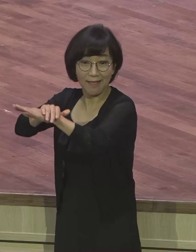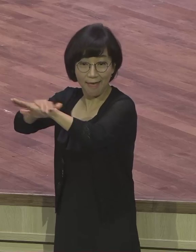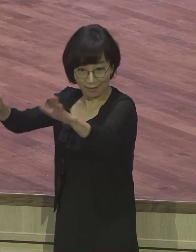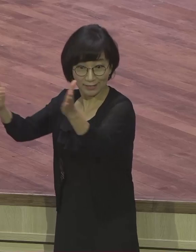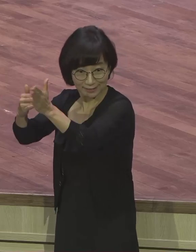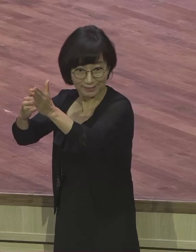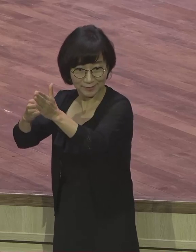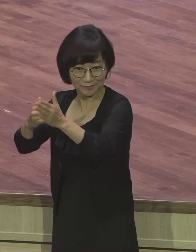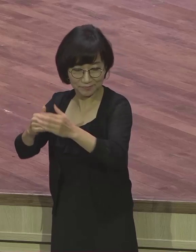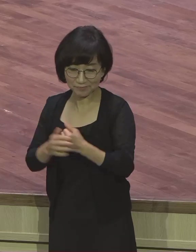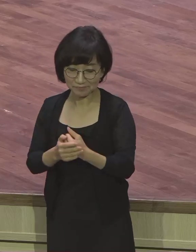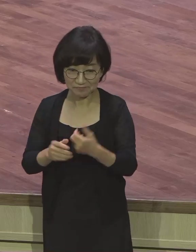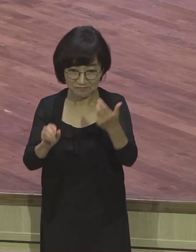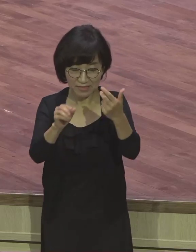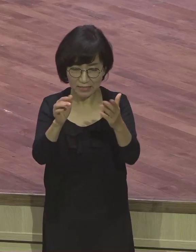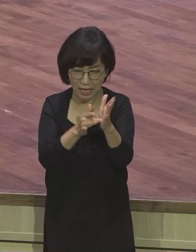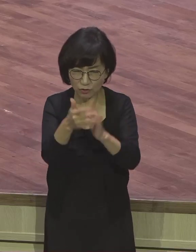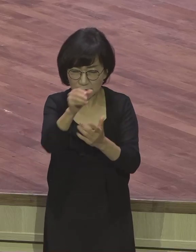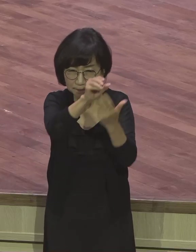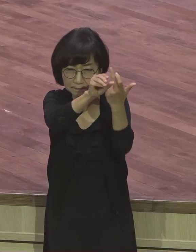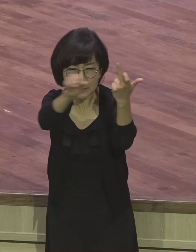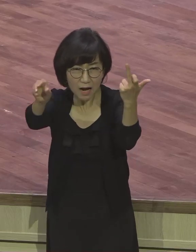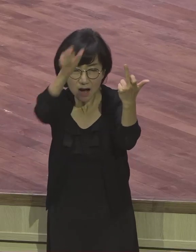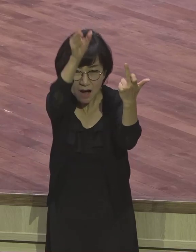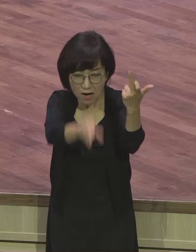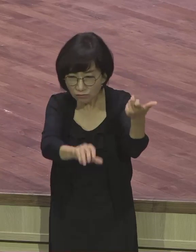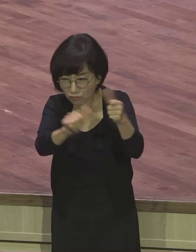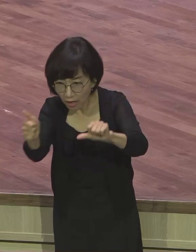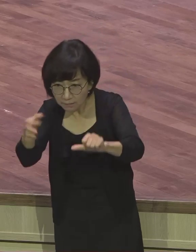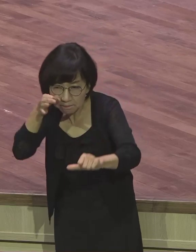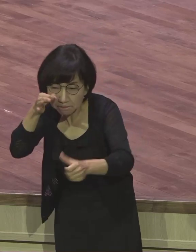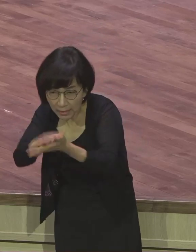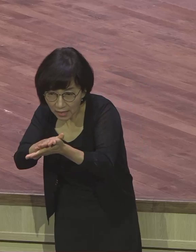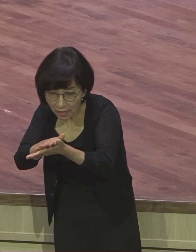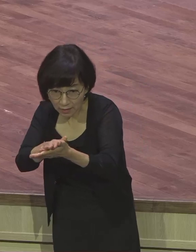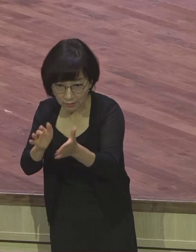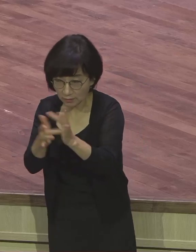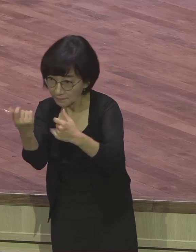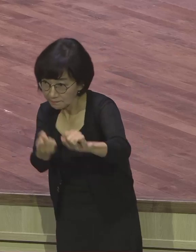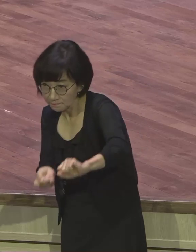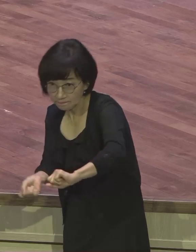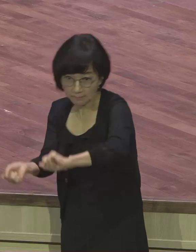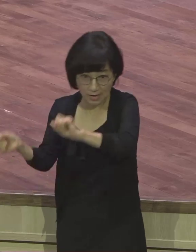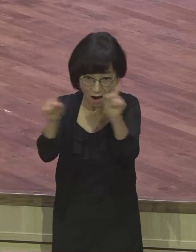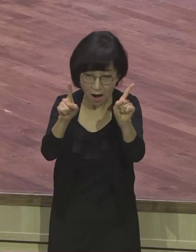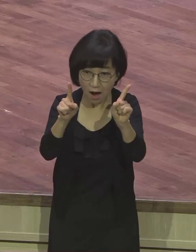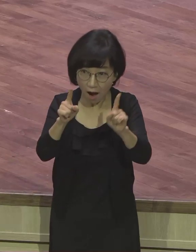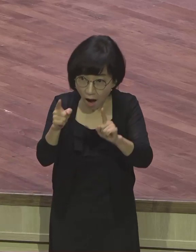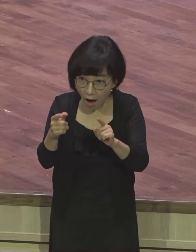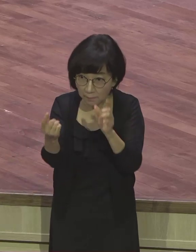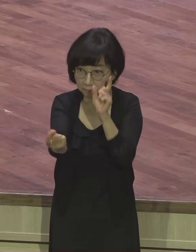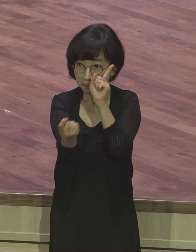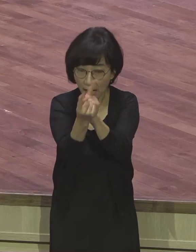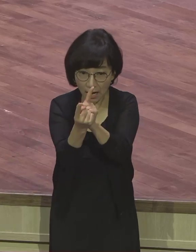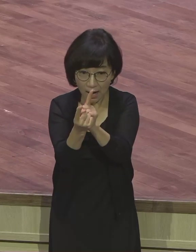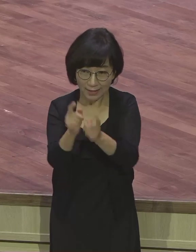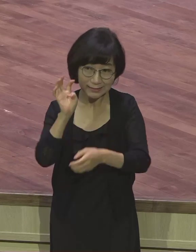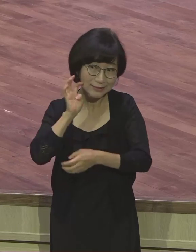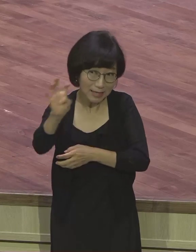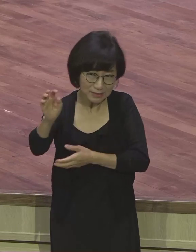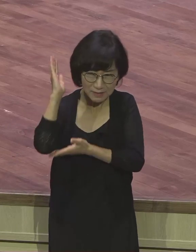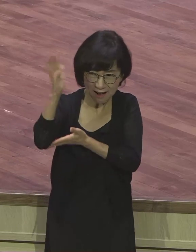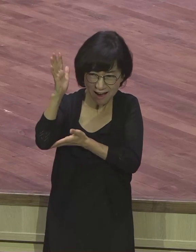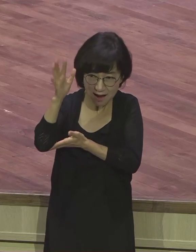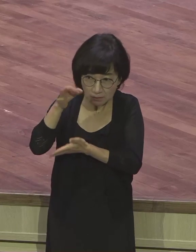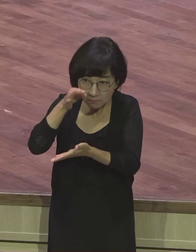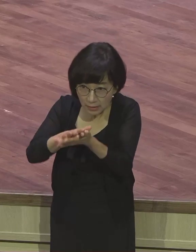갈보리 봤죠? 갈보리 십자 사건 봤죠? 부활하신 예수님 감람산에 만나가 40일 동안 팀사이가 받았죠?